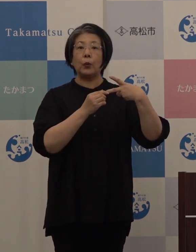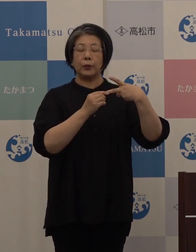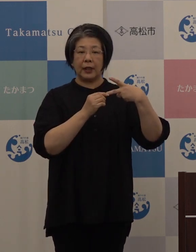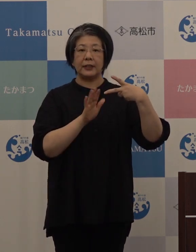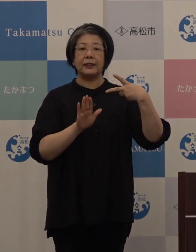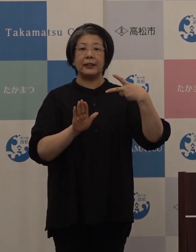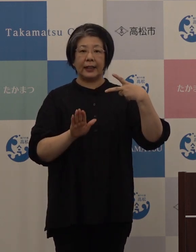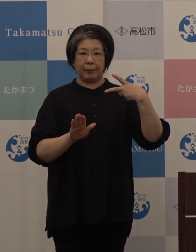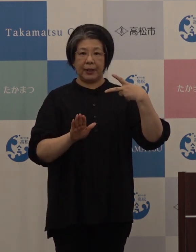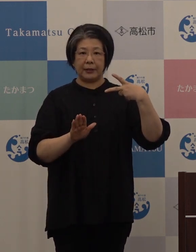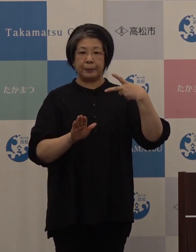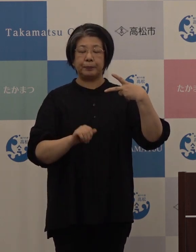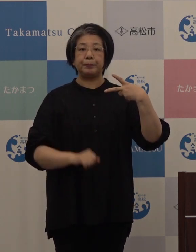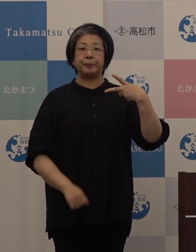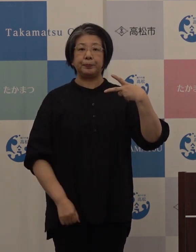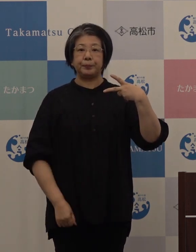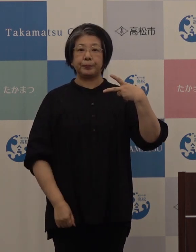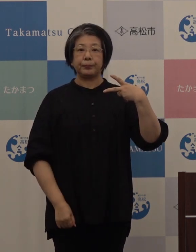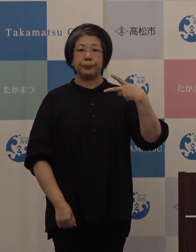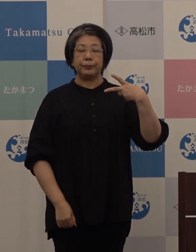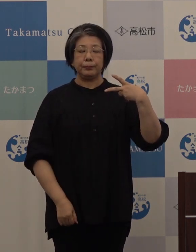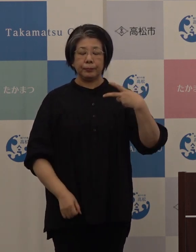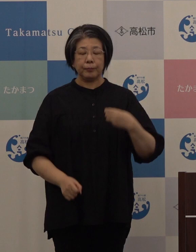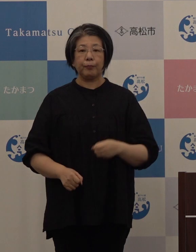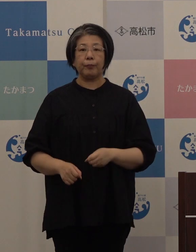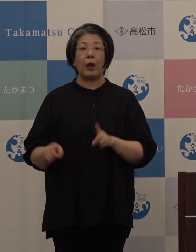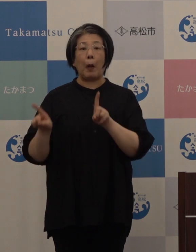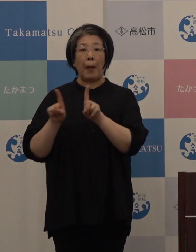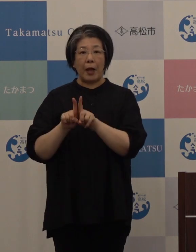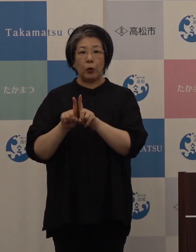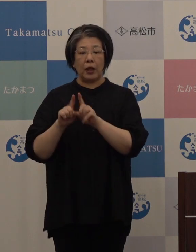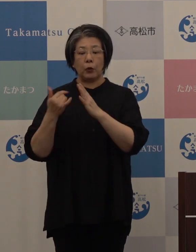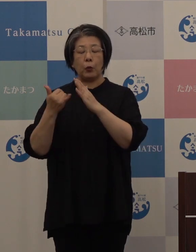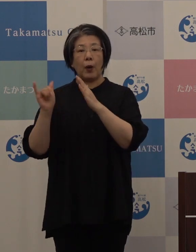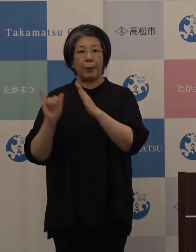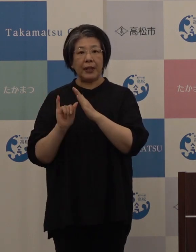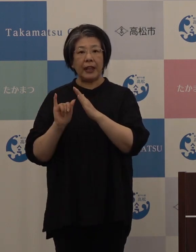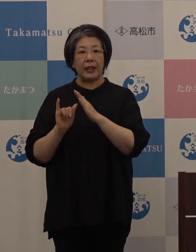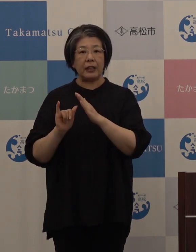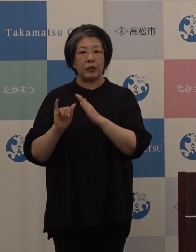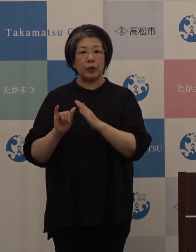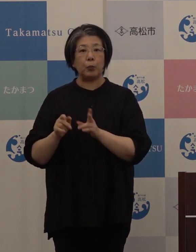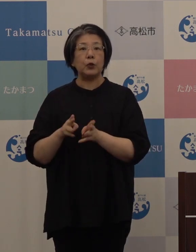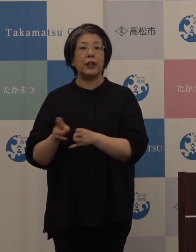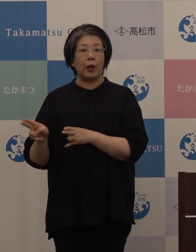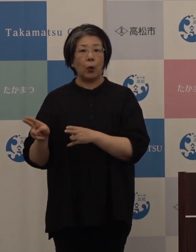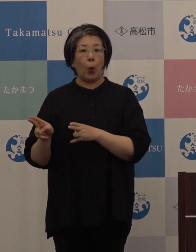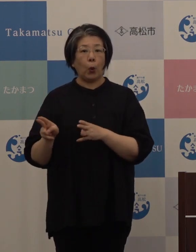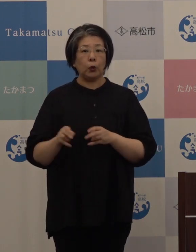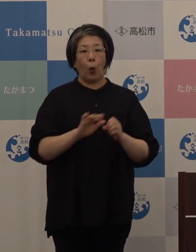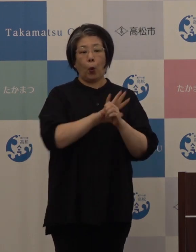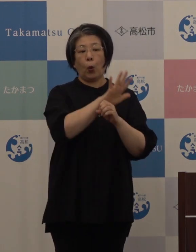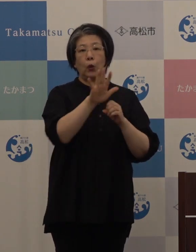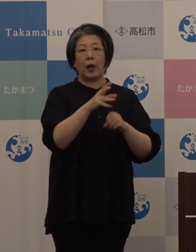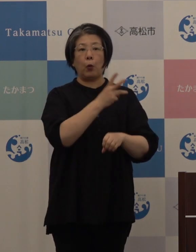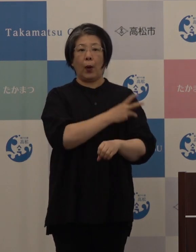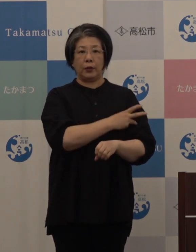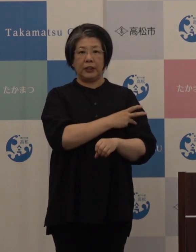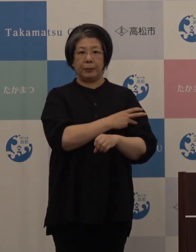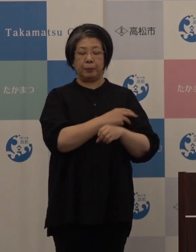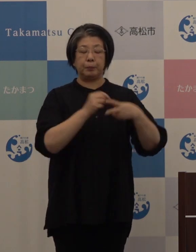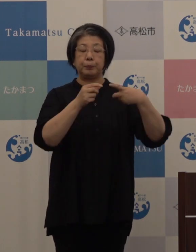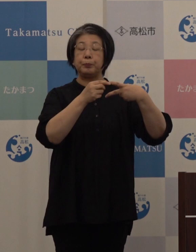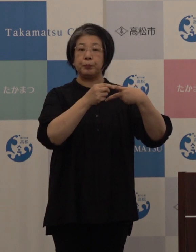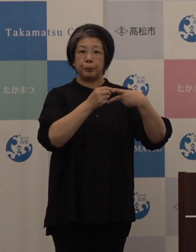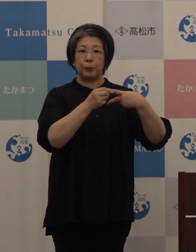制度の導入についてと、新型コロナワクチンの秋開始接種についてでございます。まずパートナー